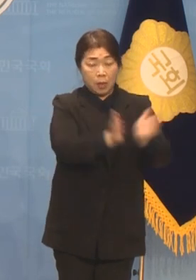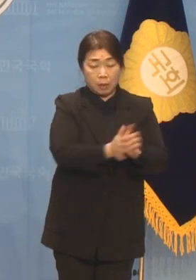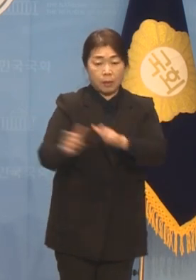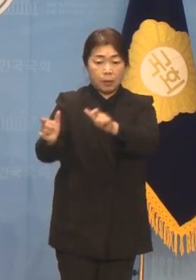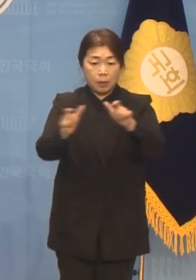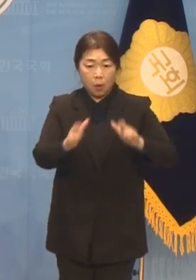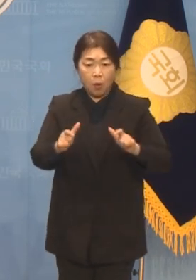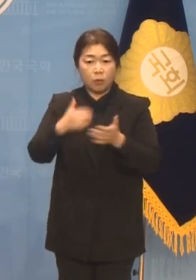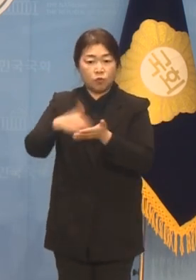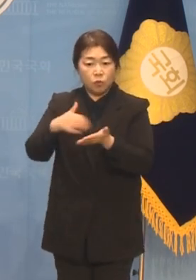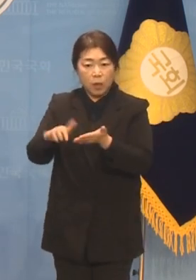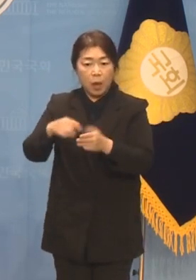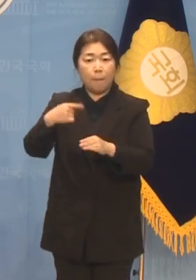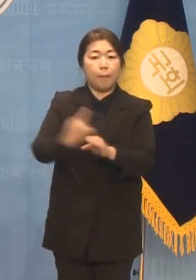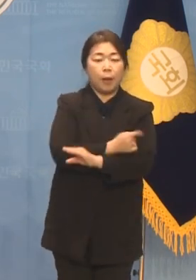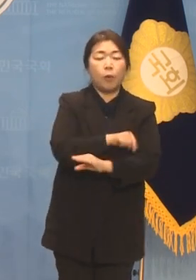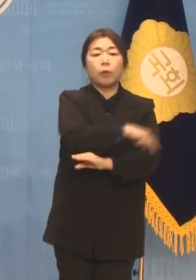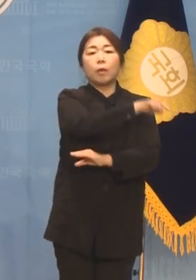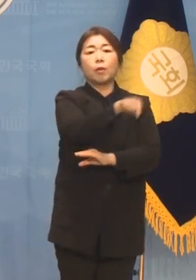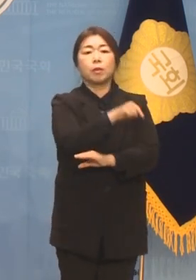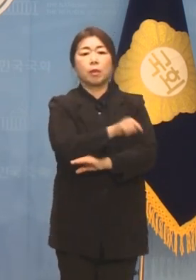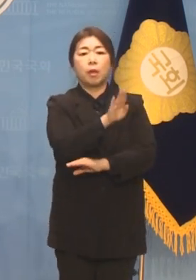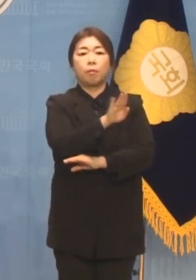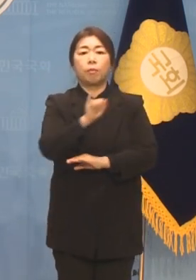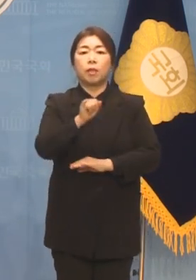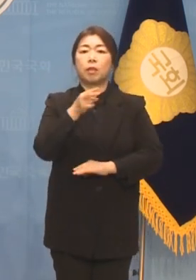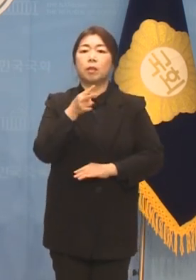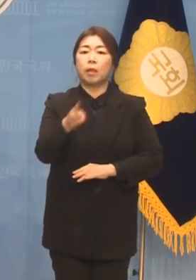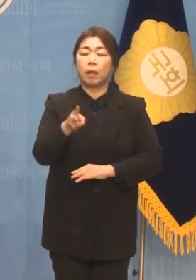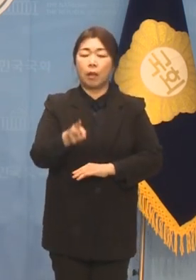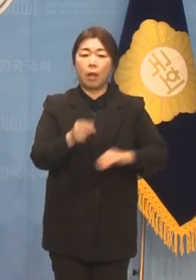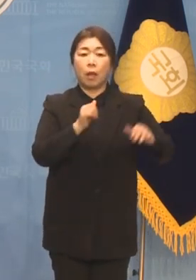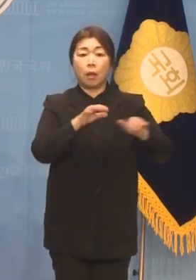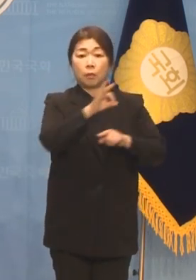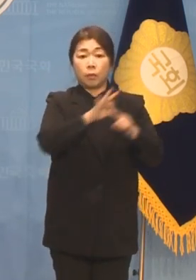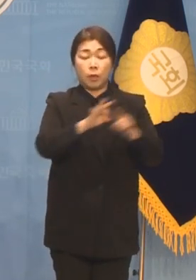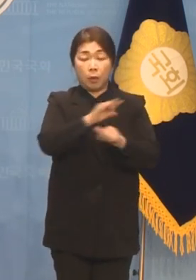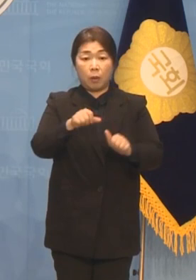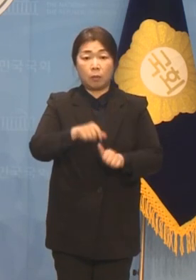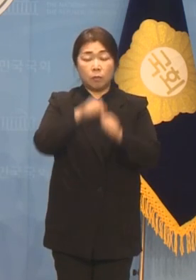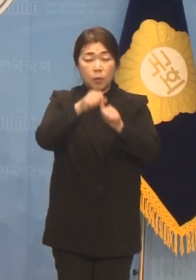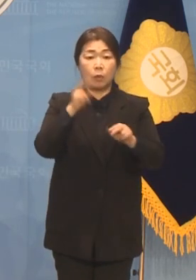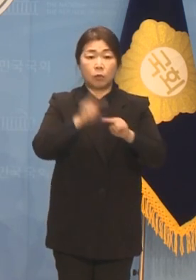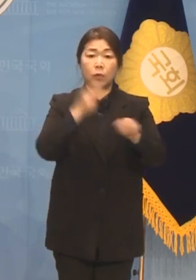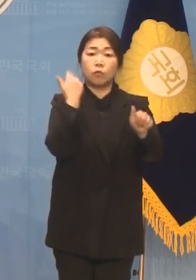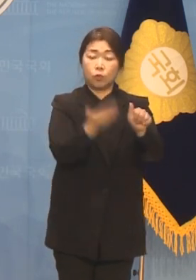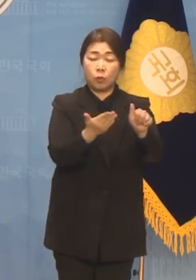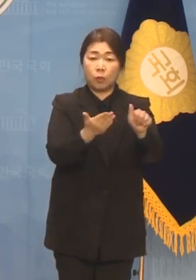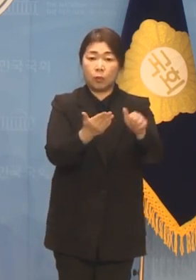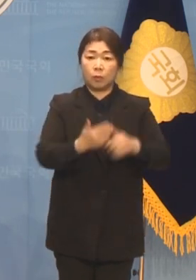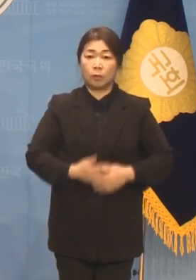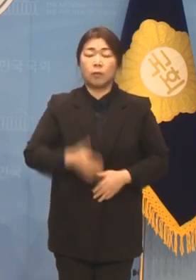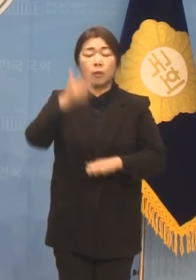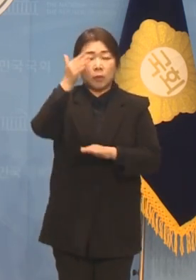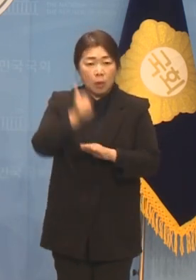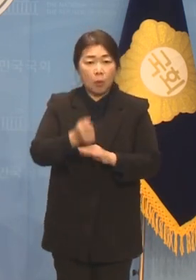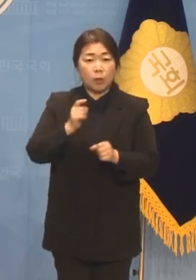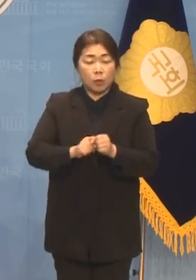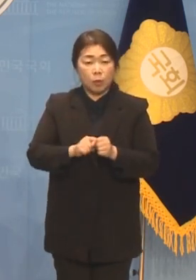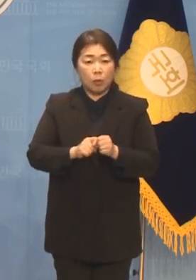당선자 수를 제하고 나머지를 비례대표 의석으로 할당한다. 결과적으로 각